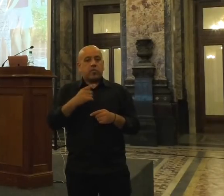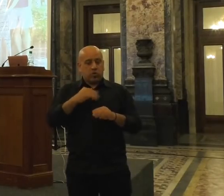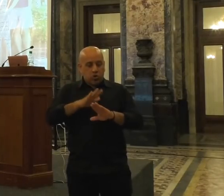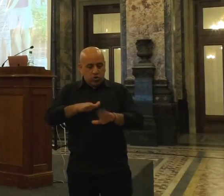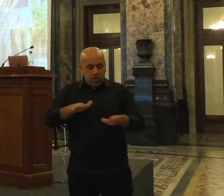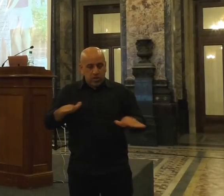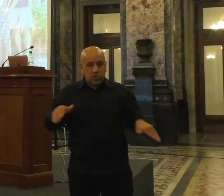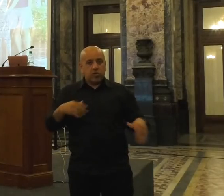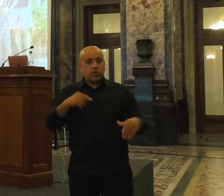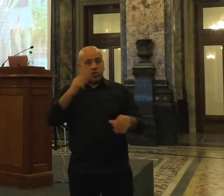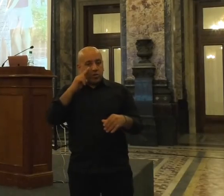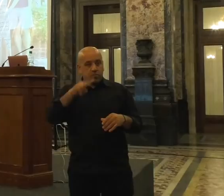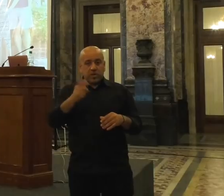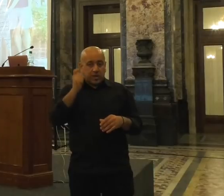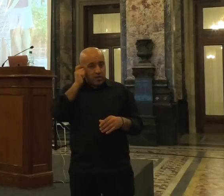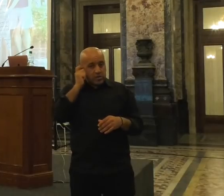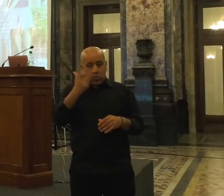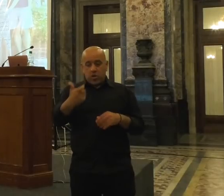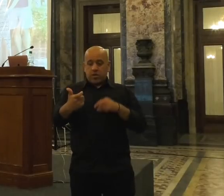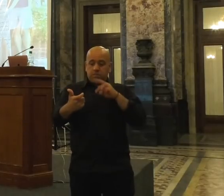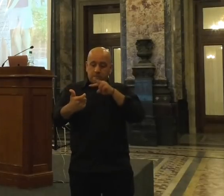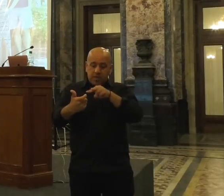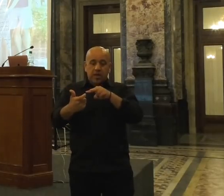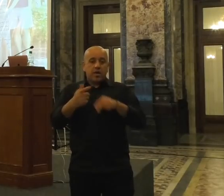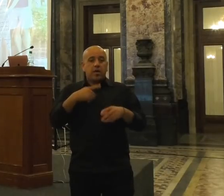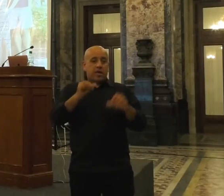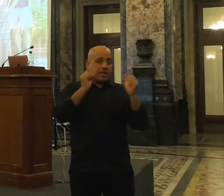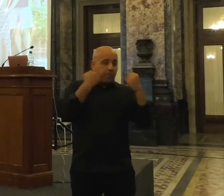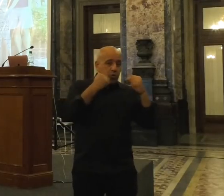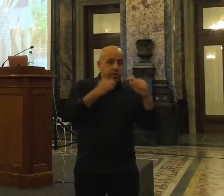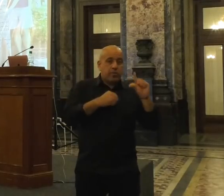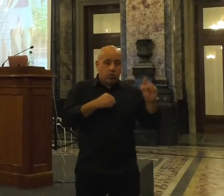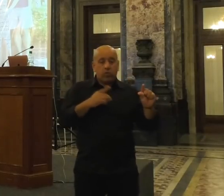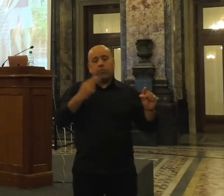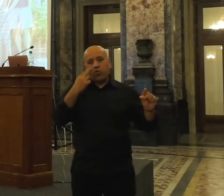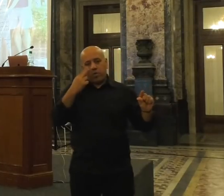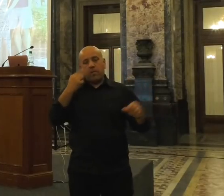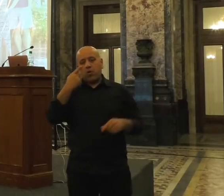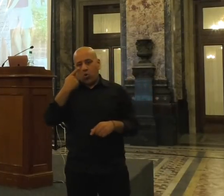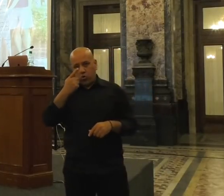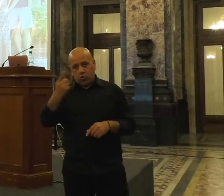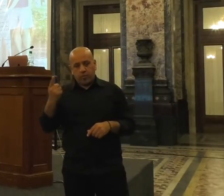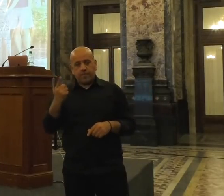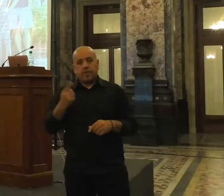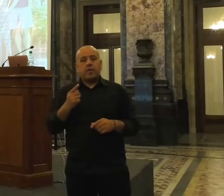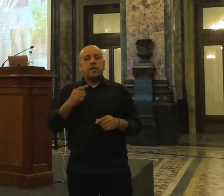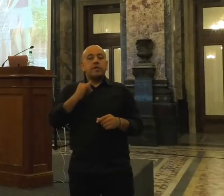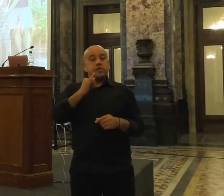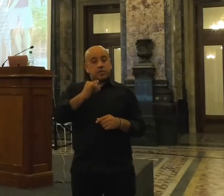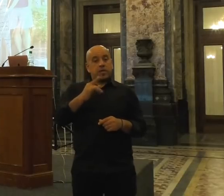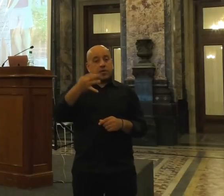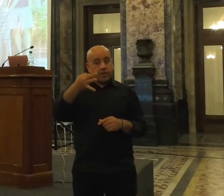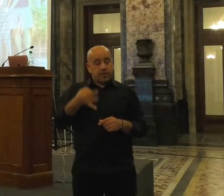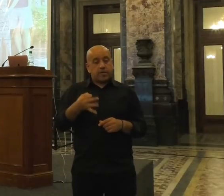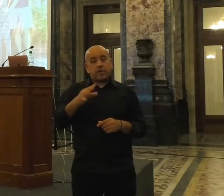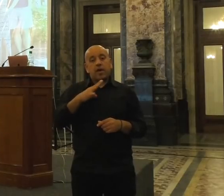niños con los aparatitos y menos haciendo deportes, hay más problema de visión. Por otro lado, sí es cierto